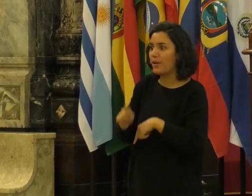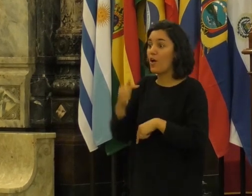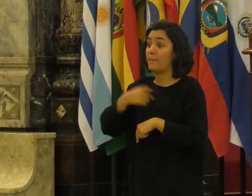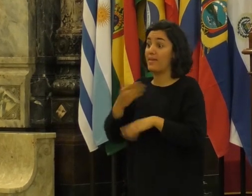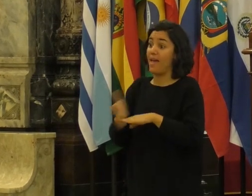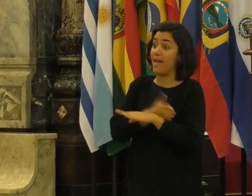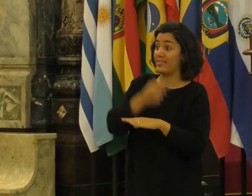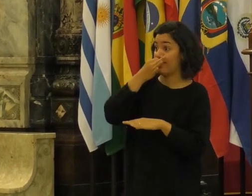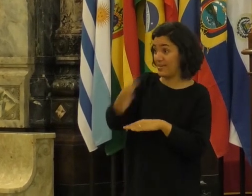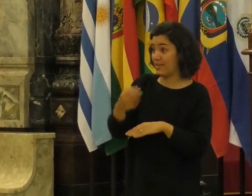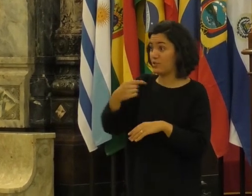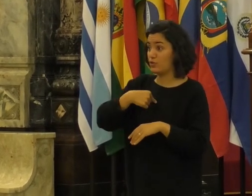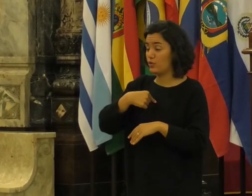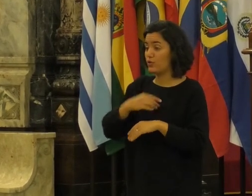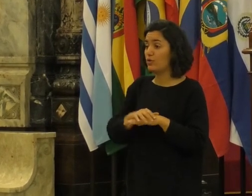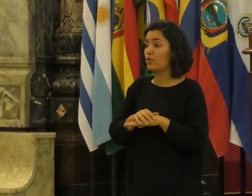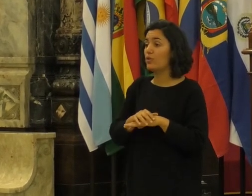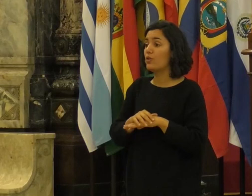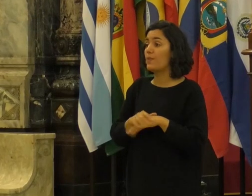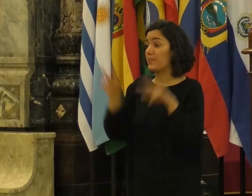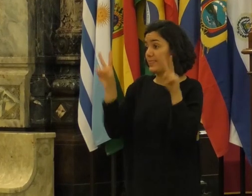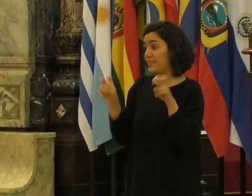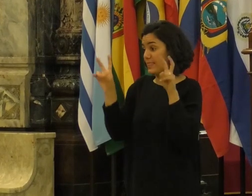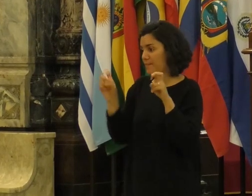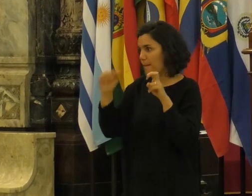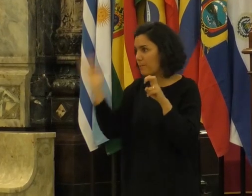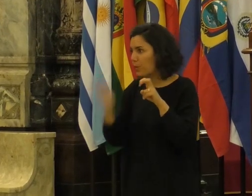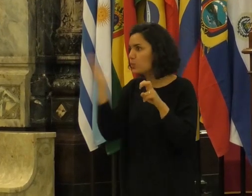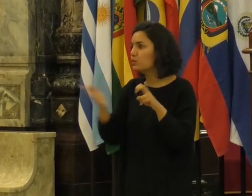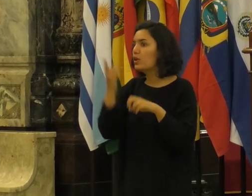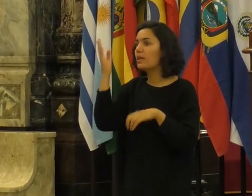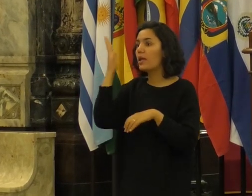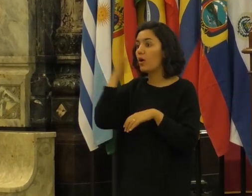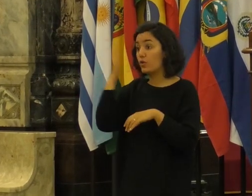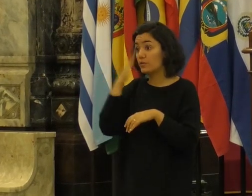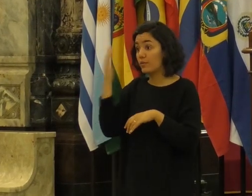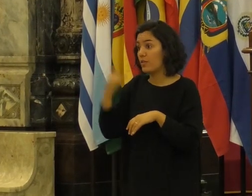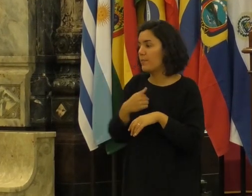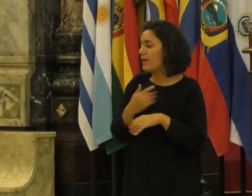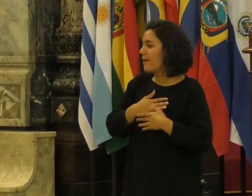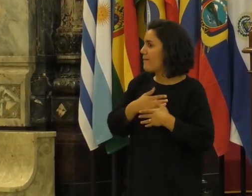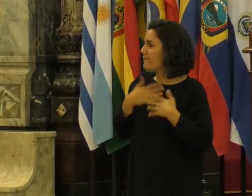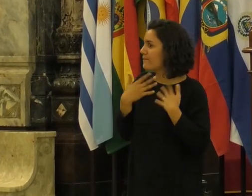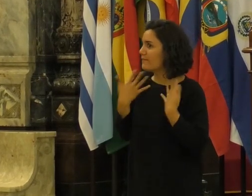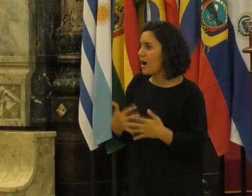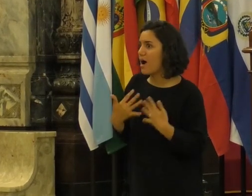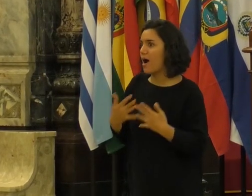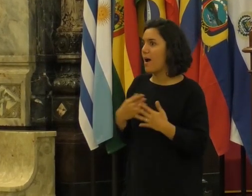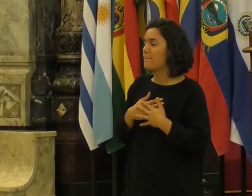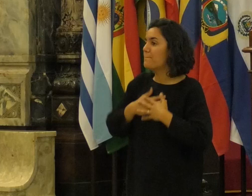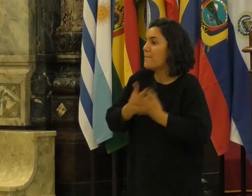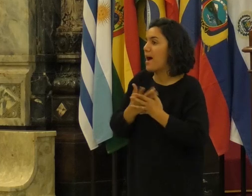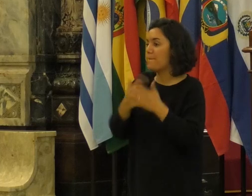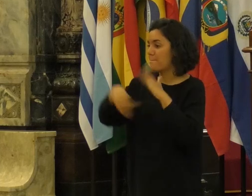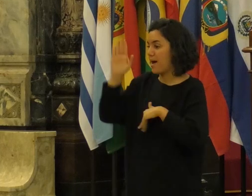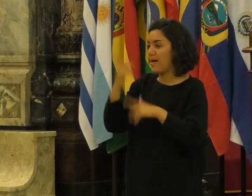les dije que el tema de la producción de conocimiento es una de mis pasiones, así que por lo